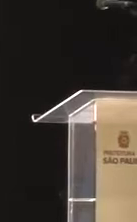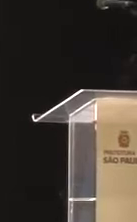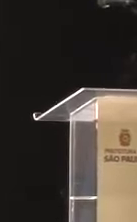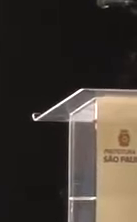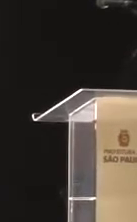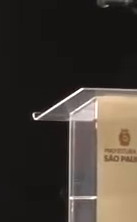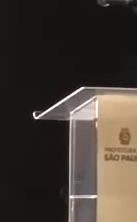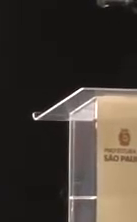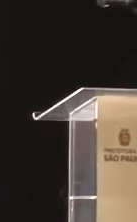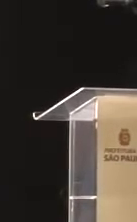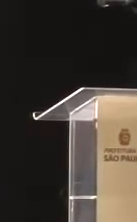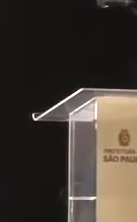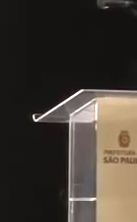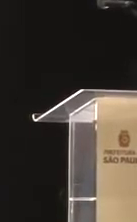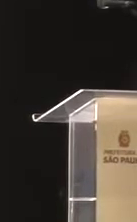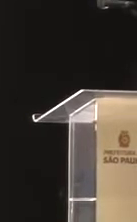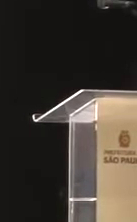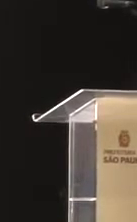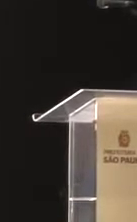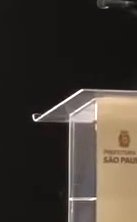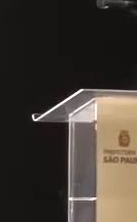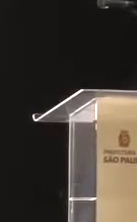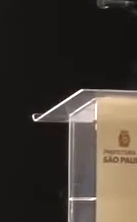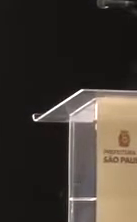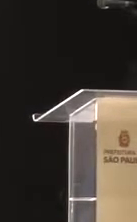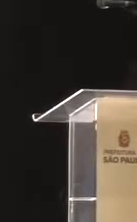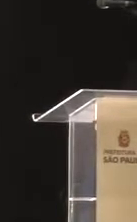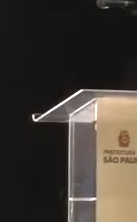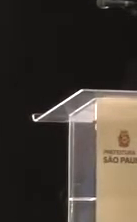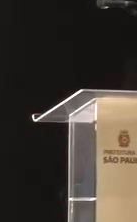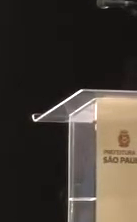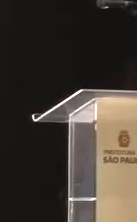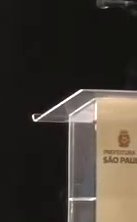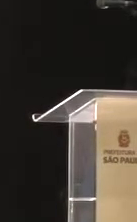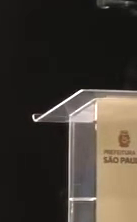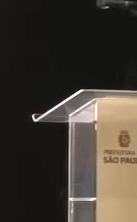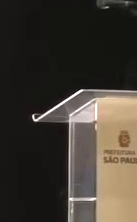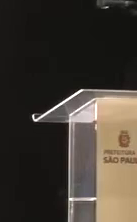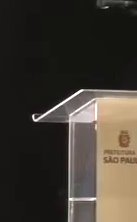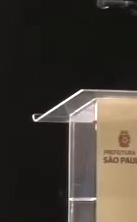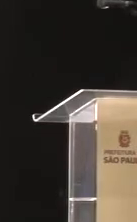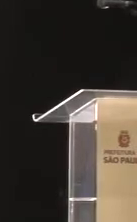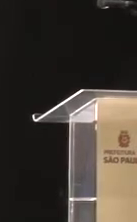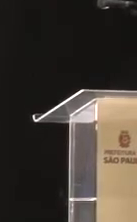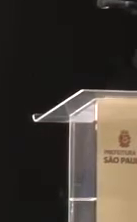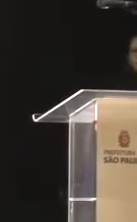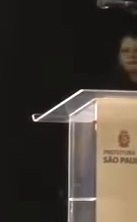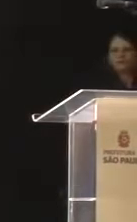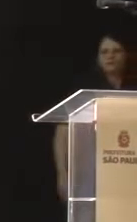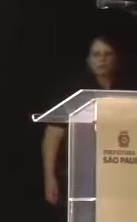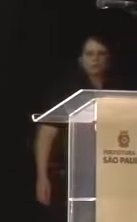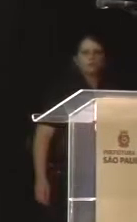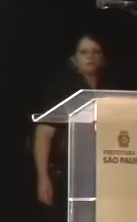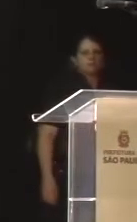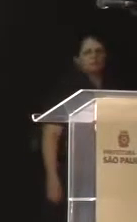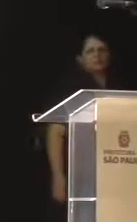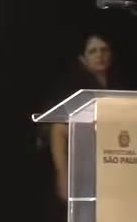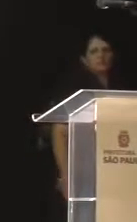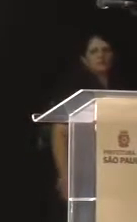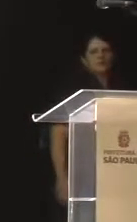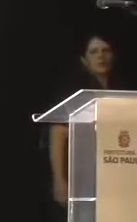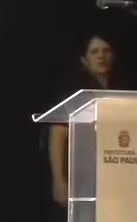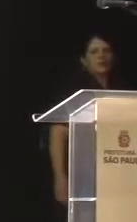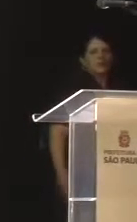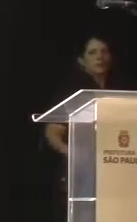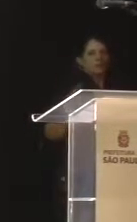que investe 33% do que este município arrecada em educação, acho que a gente não precisa falar mais nada sobre